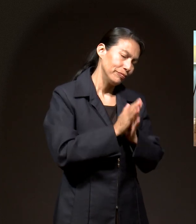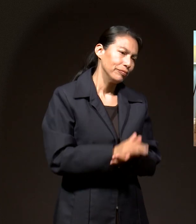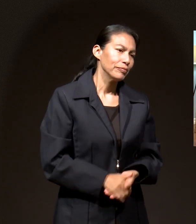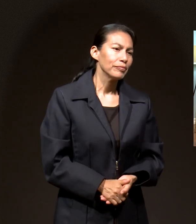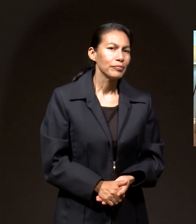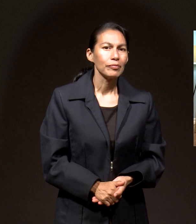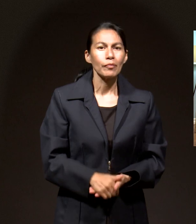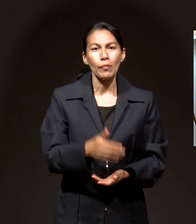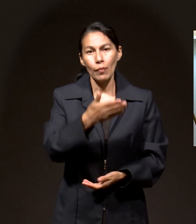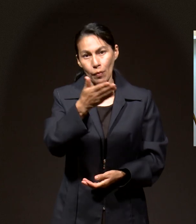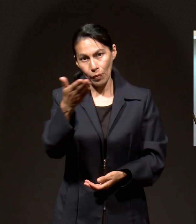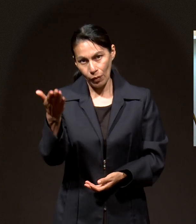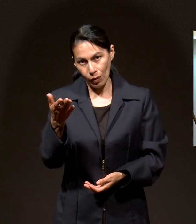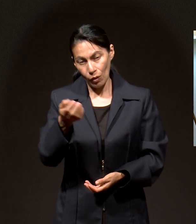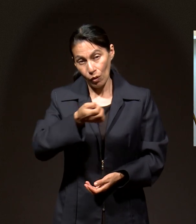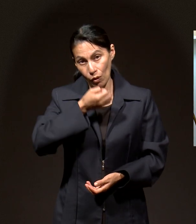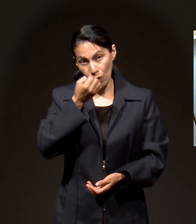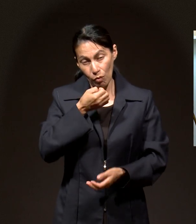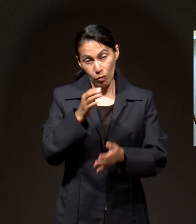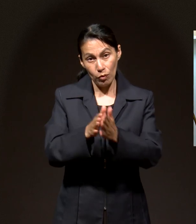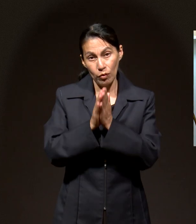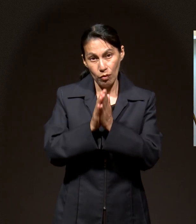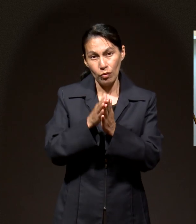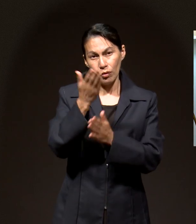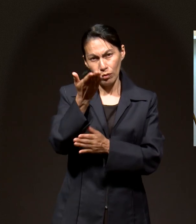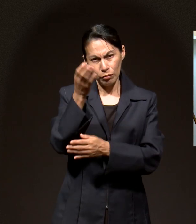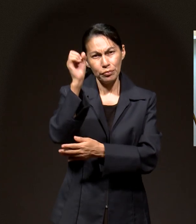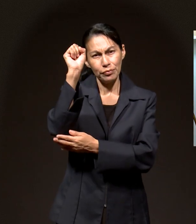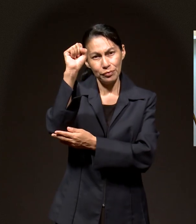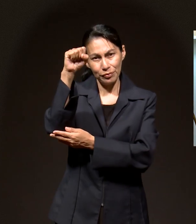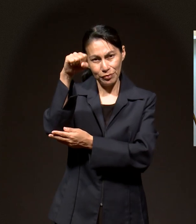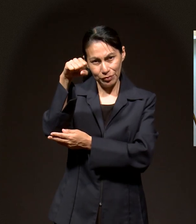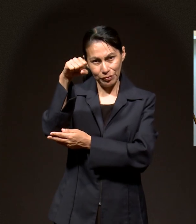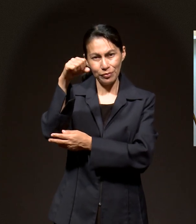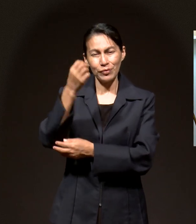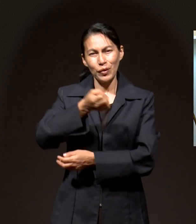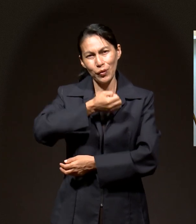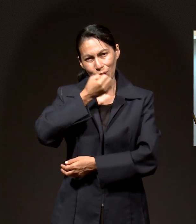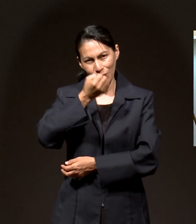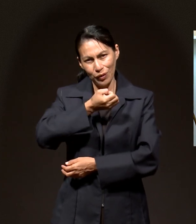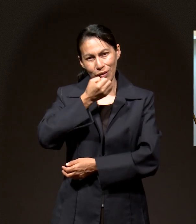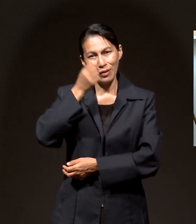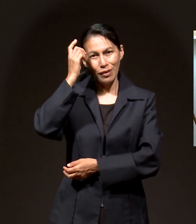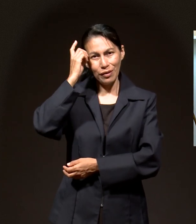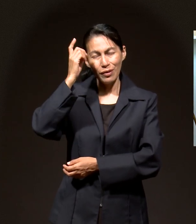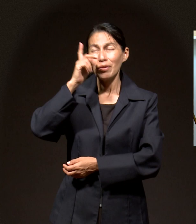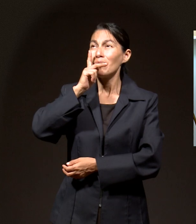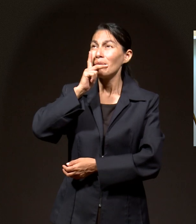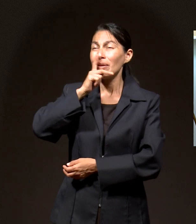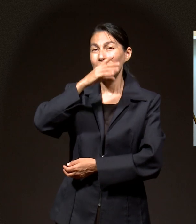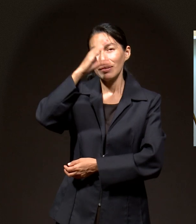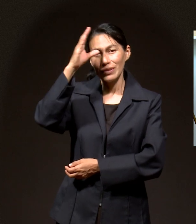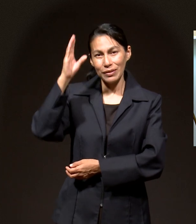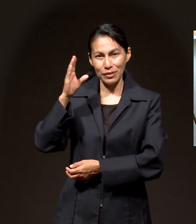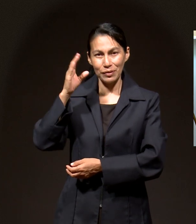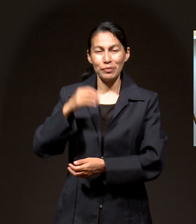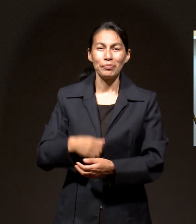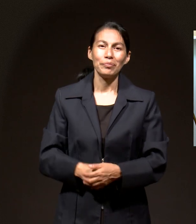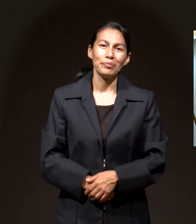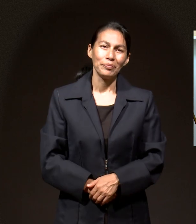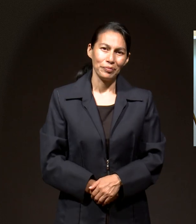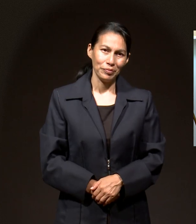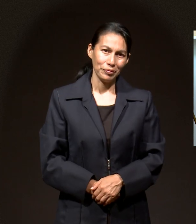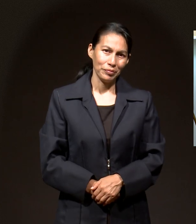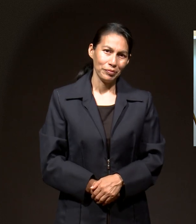Qué maravilloso. Vamos a invitar a que ustedes, por favor, inclinen su rostro allá donde estés. Inclina tu rostro. Vamos a orar